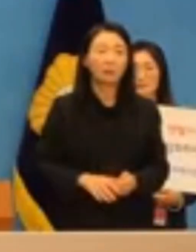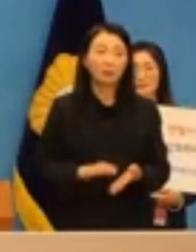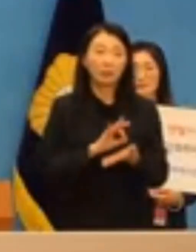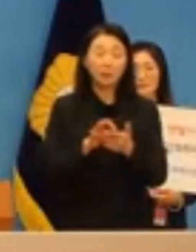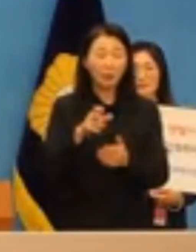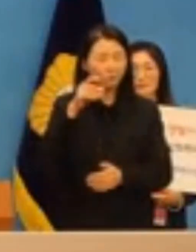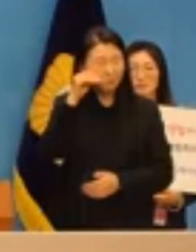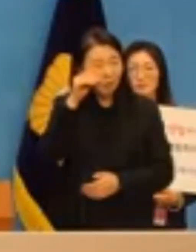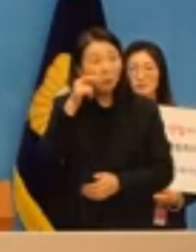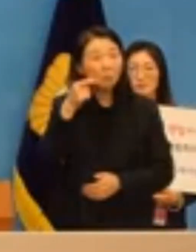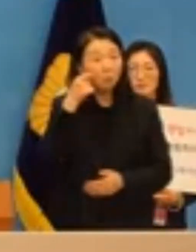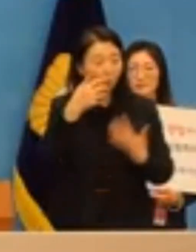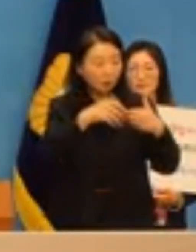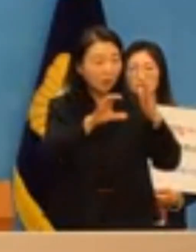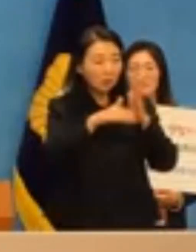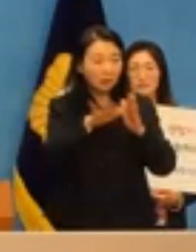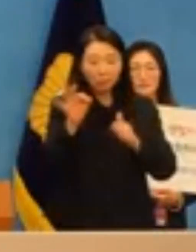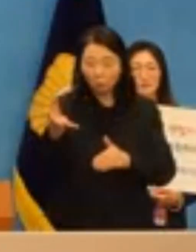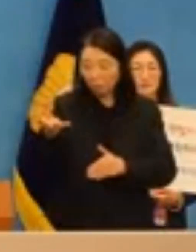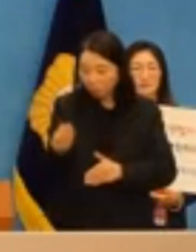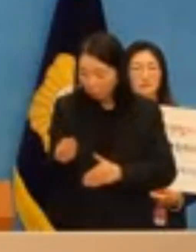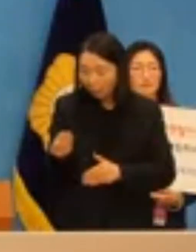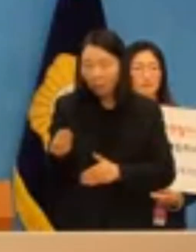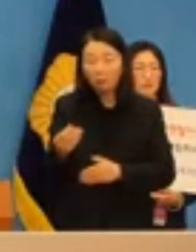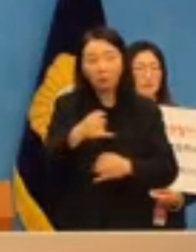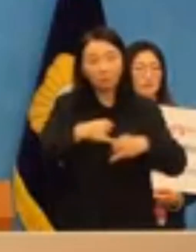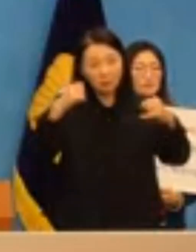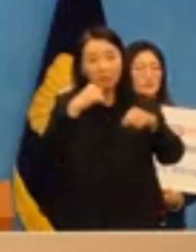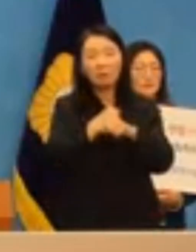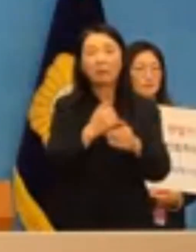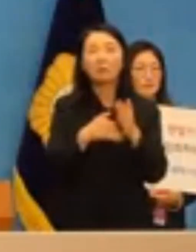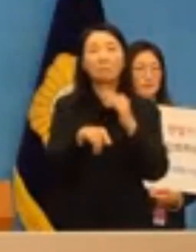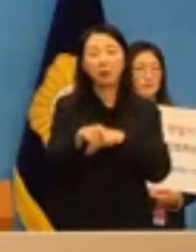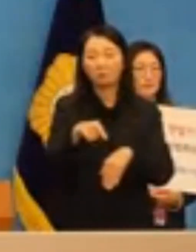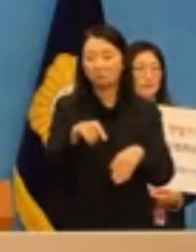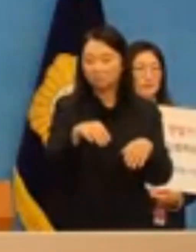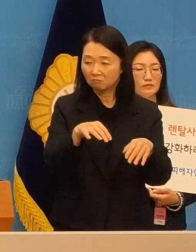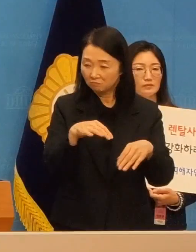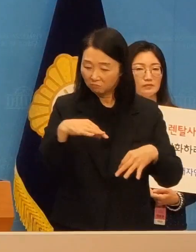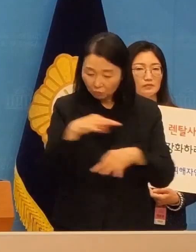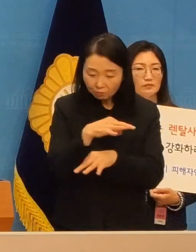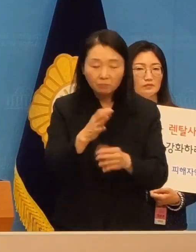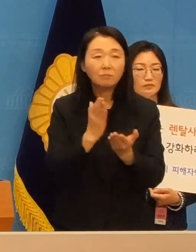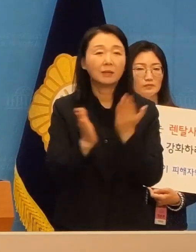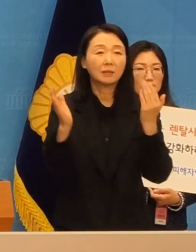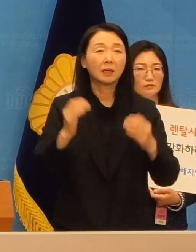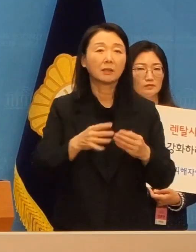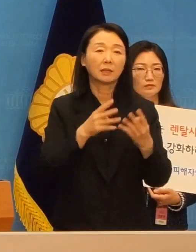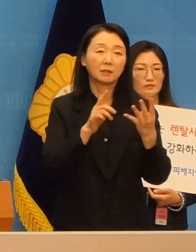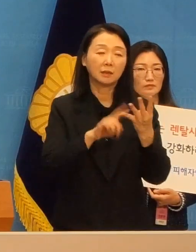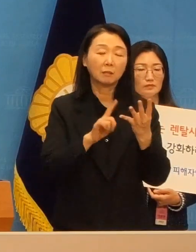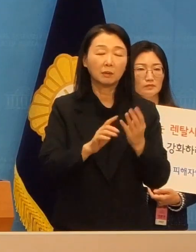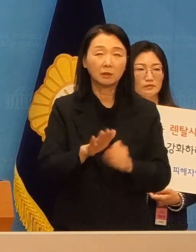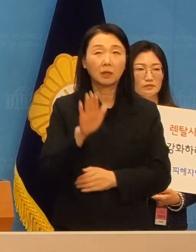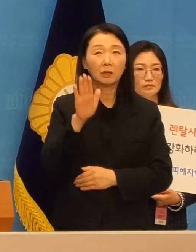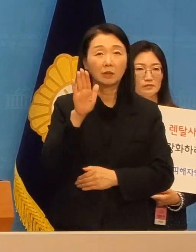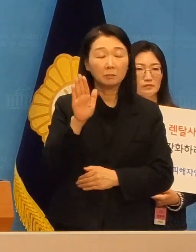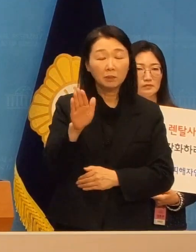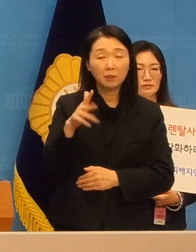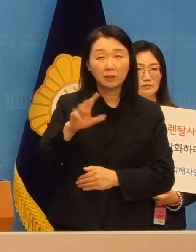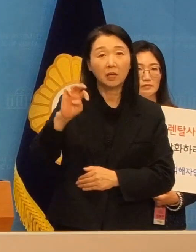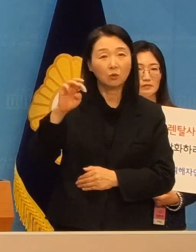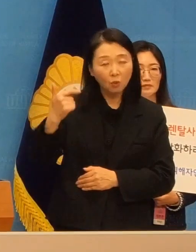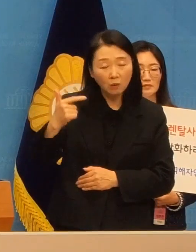사용하지도 못한 기간에 렌탈료까지 빚으로 남기는 구조적 불공정입니다. 네 번째 문제는 미래채권 매각